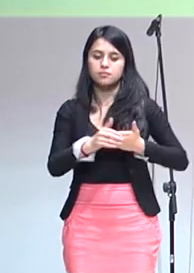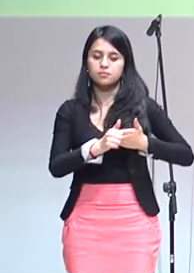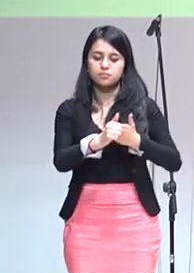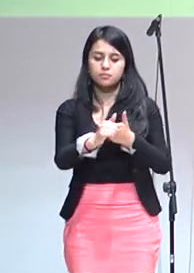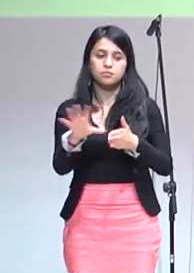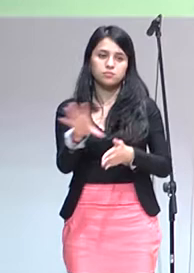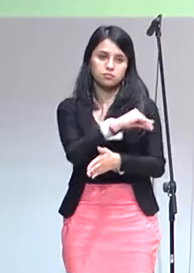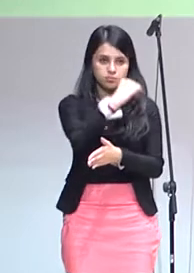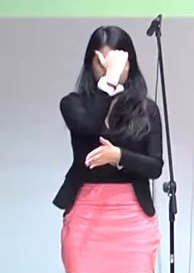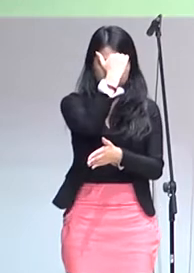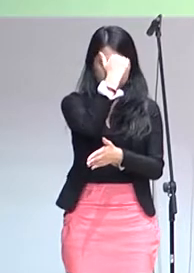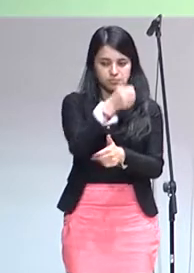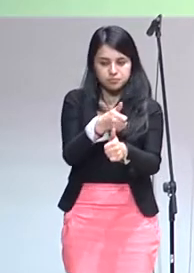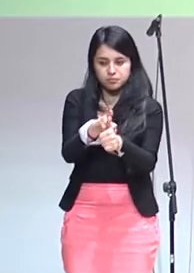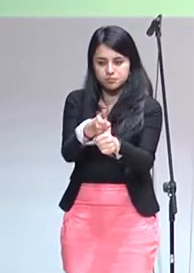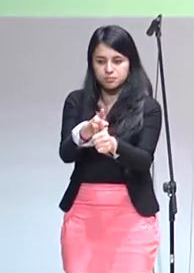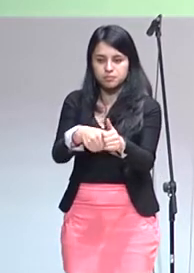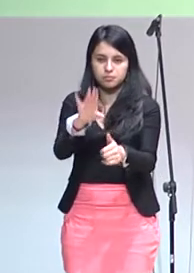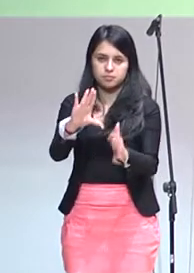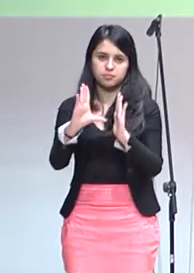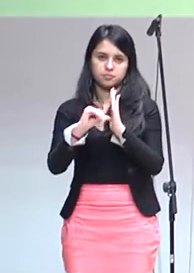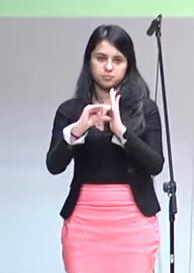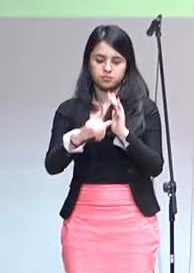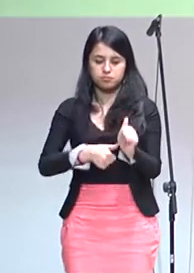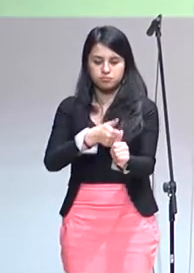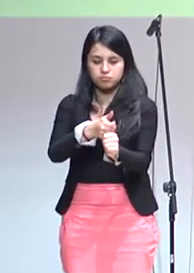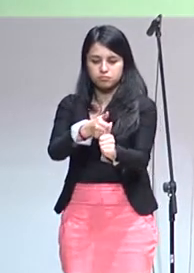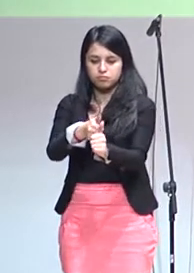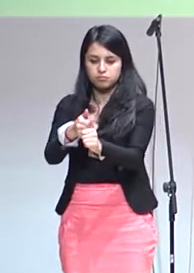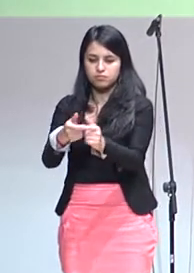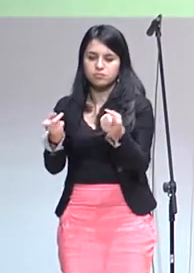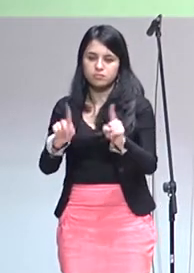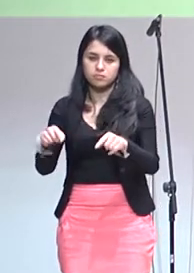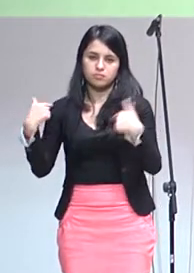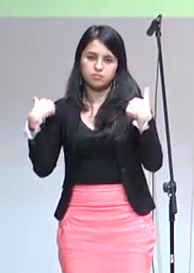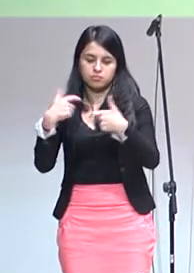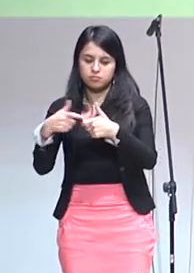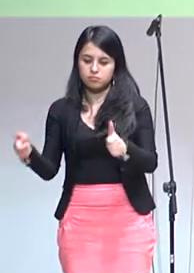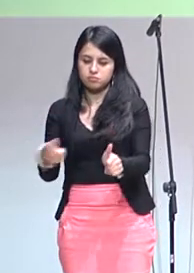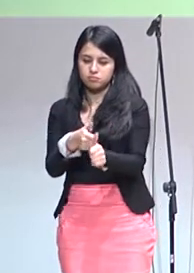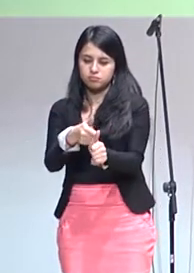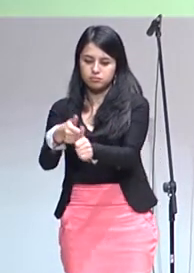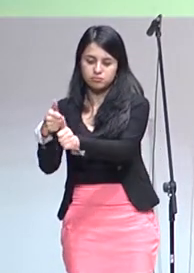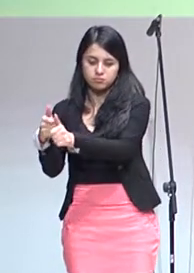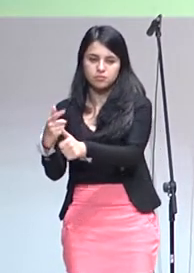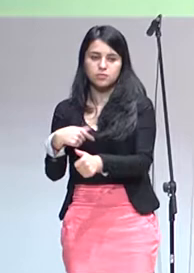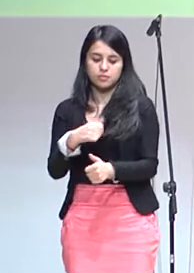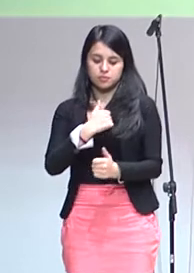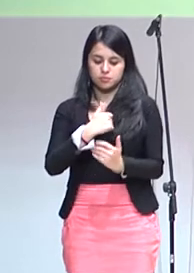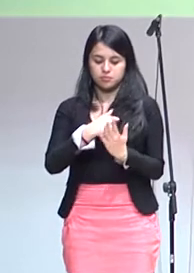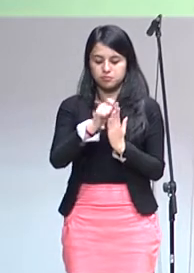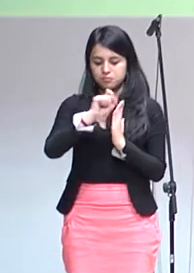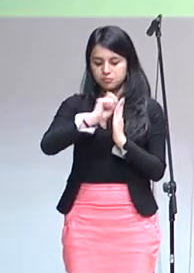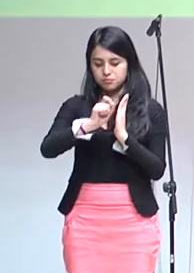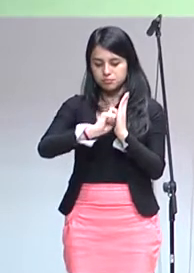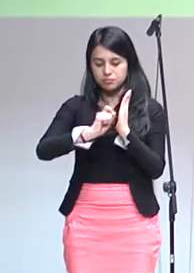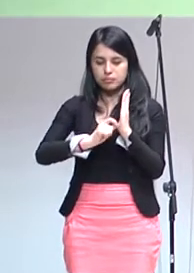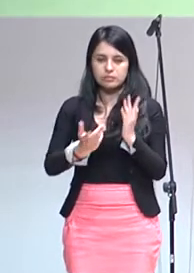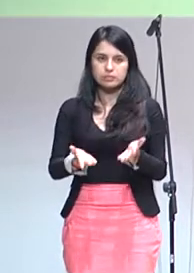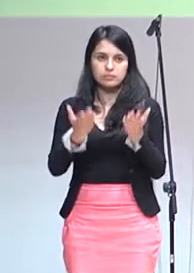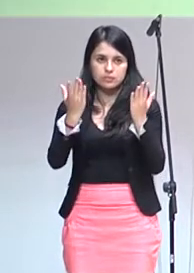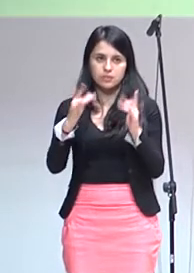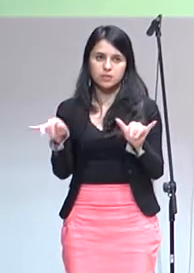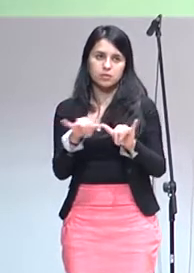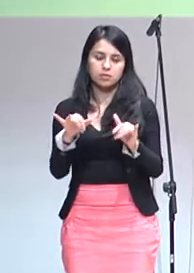todos los profesores, básicamente los de ciencias sociales y los de lengua castellana. Y la monografía entonces nos sirvió como un